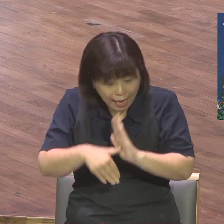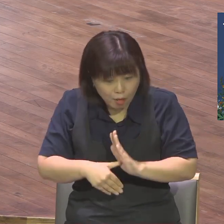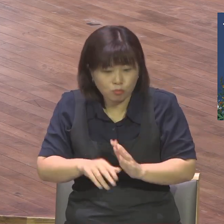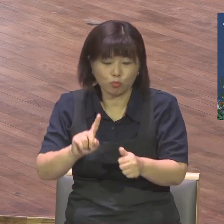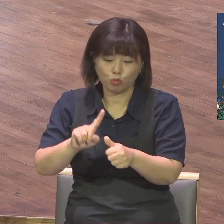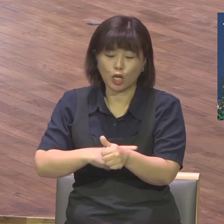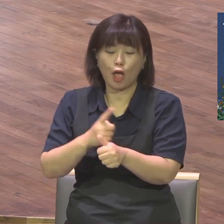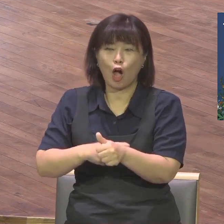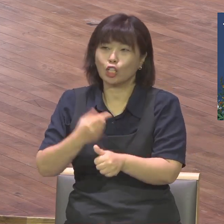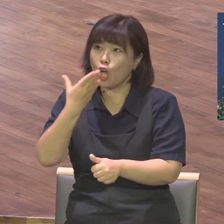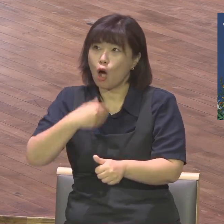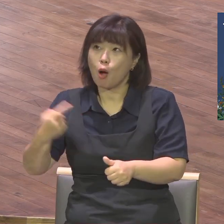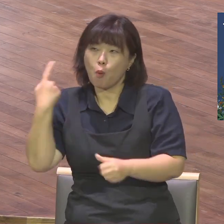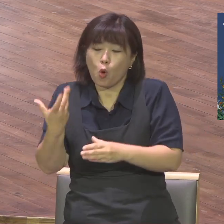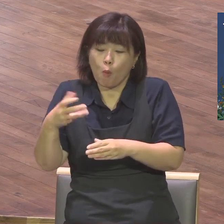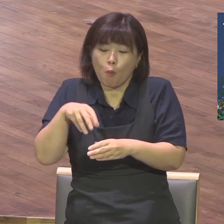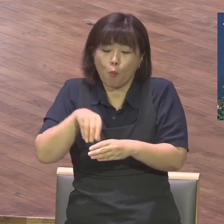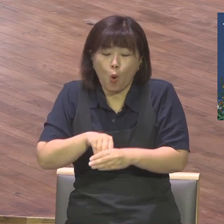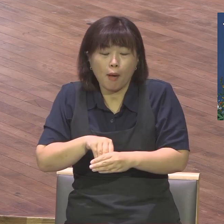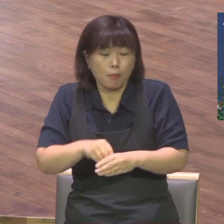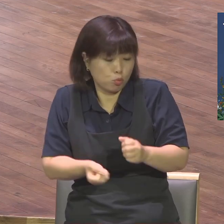빠져있잖아. 12가지 지향에 지금.